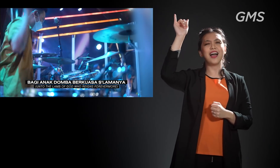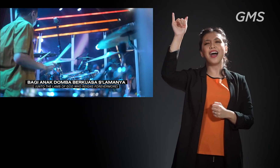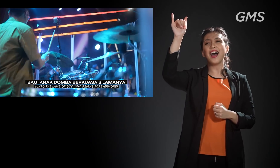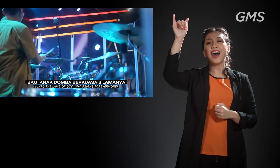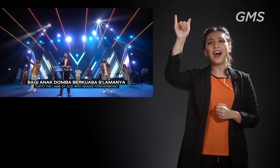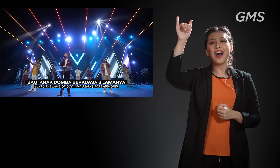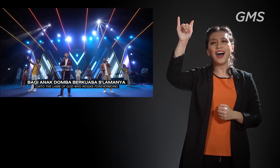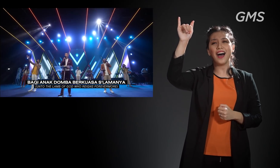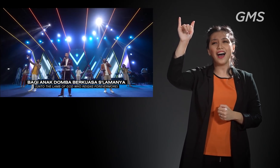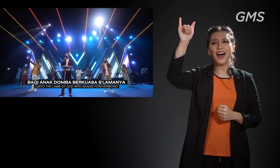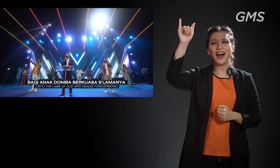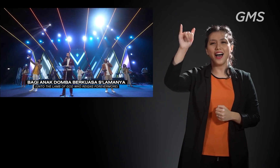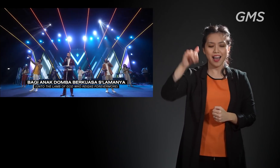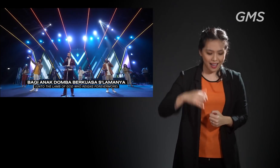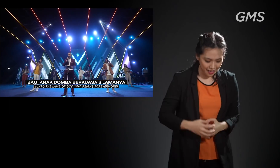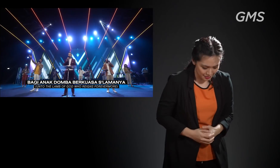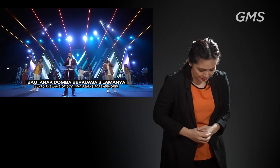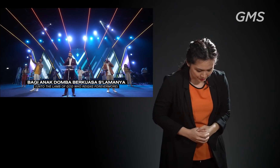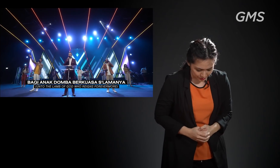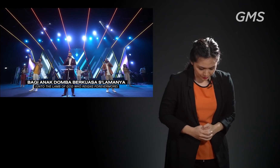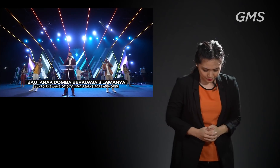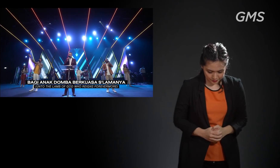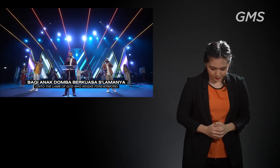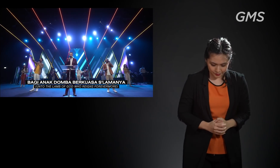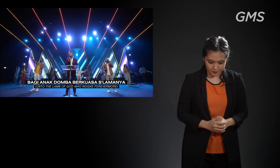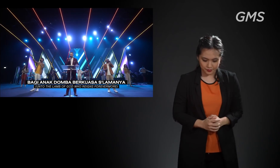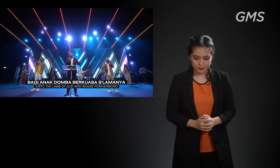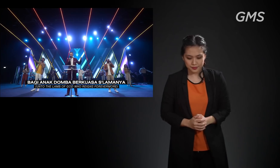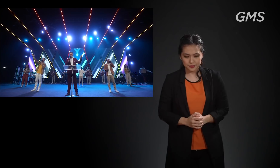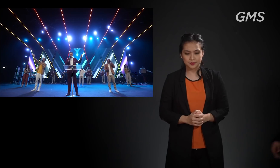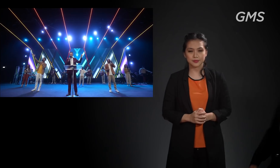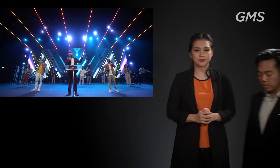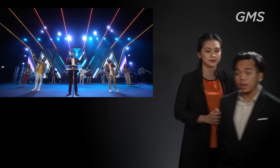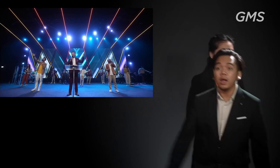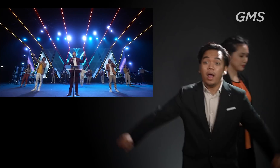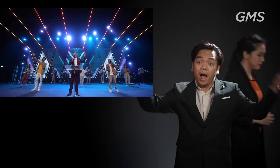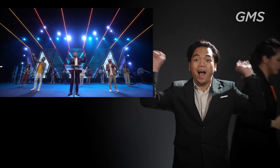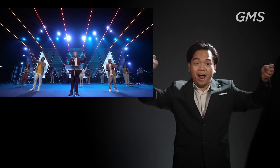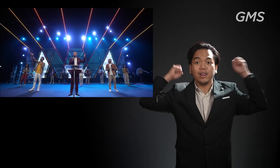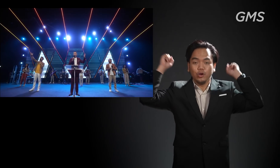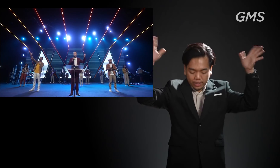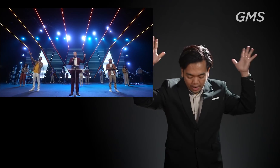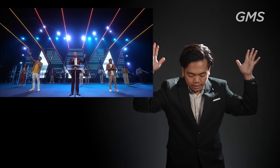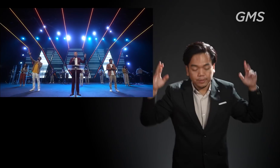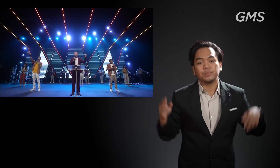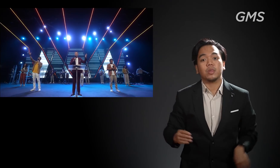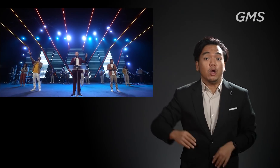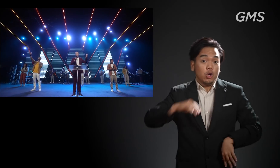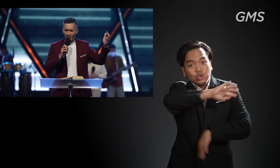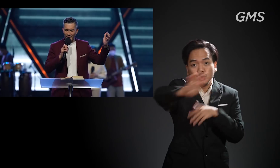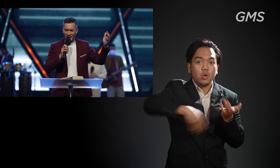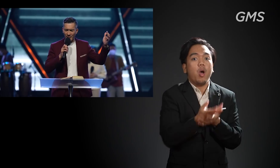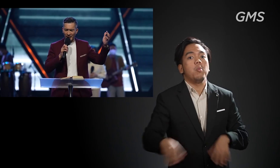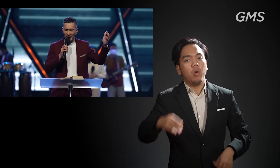selamanya. Haleluya. segala kemuliaan, pujian